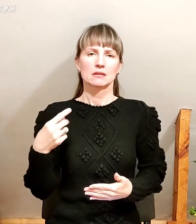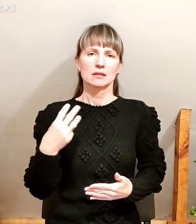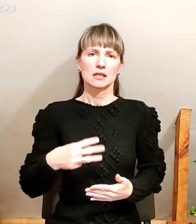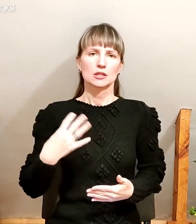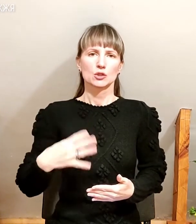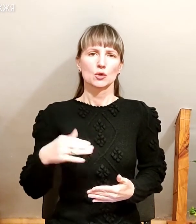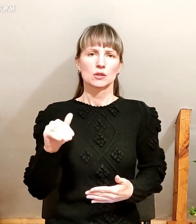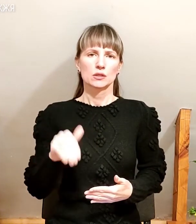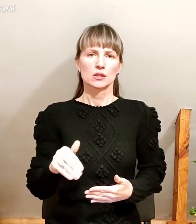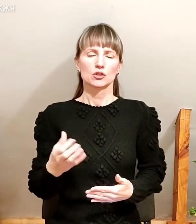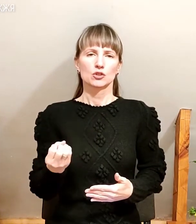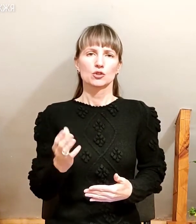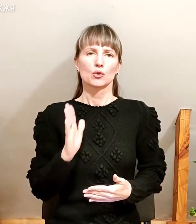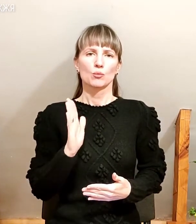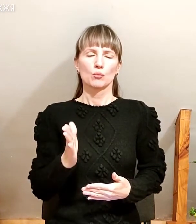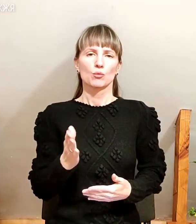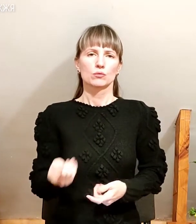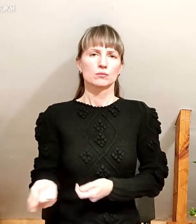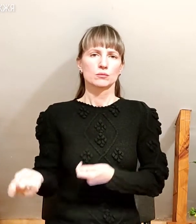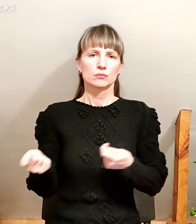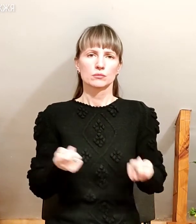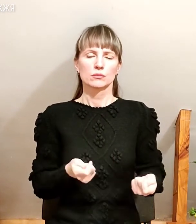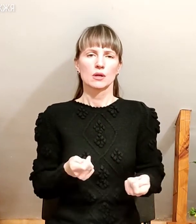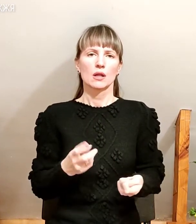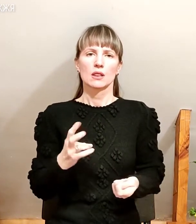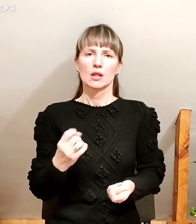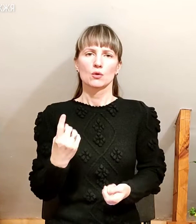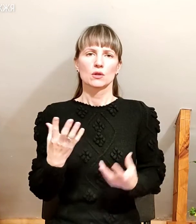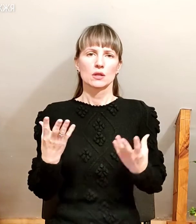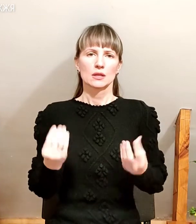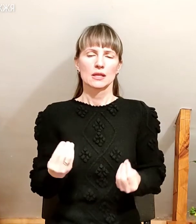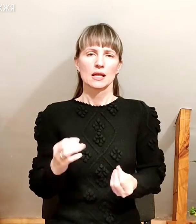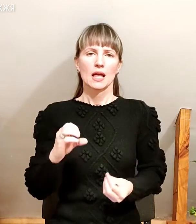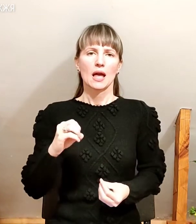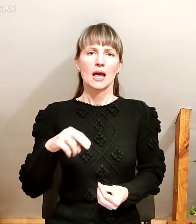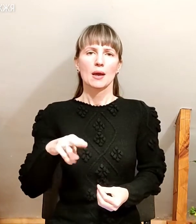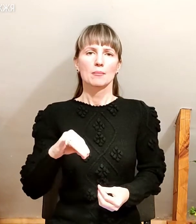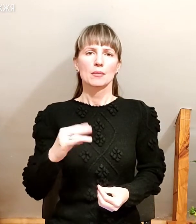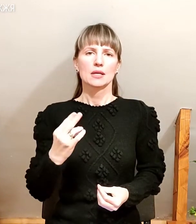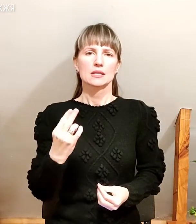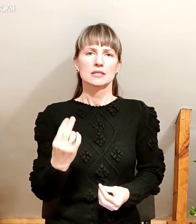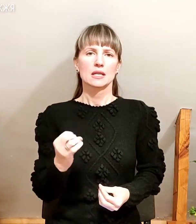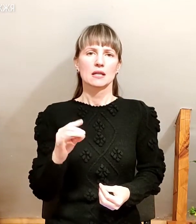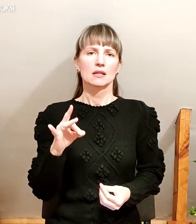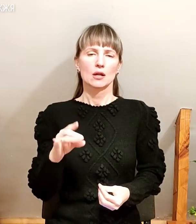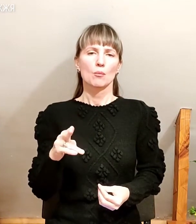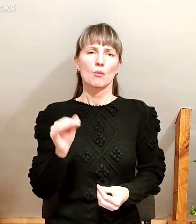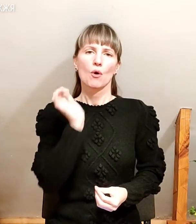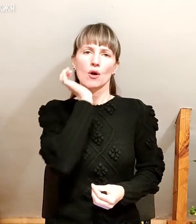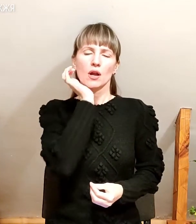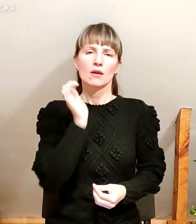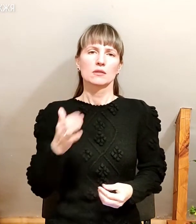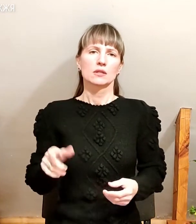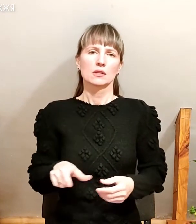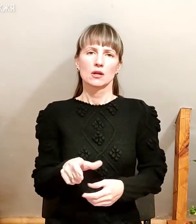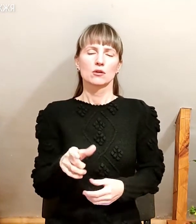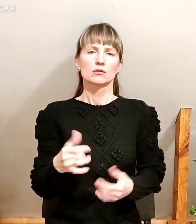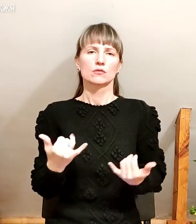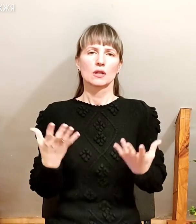І ще буду возити, наверное, не один день епіцентр по Гореховській трасі. Сьогоднішній день потрібно дуже чого